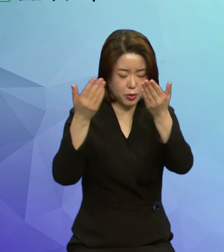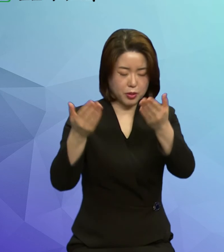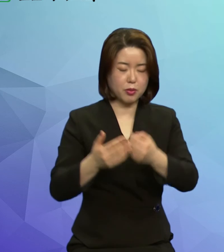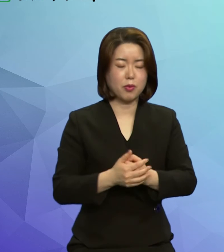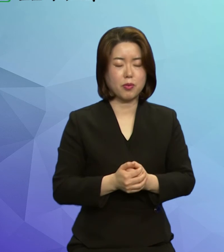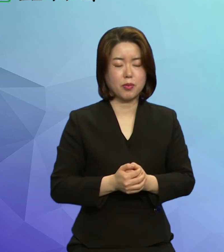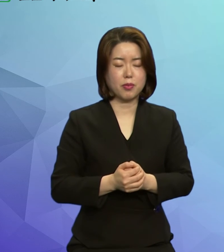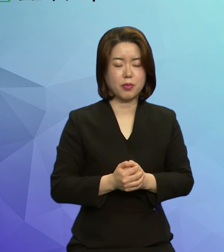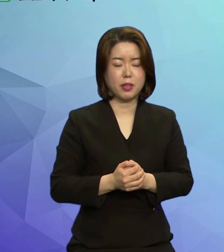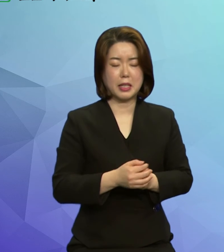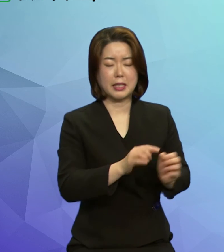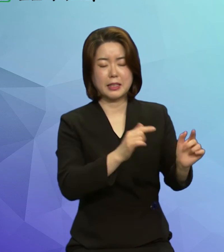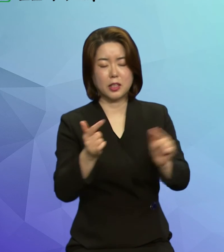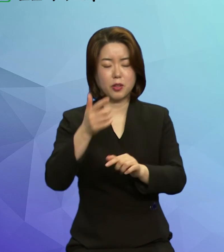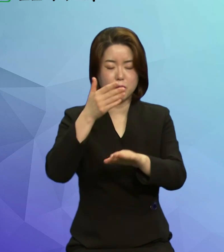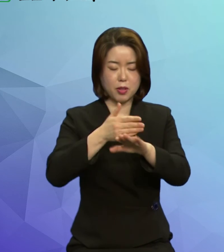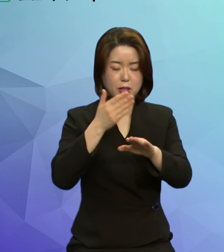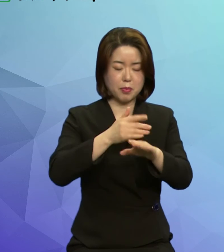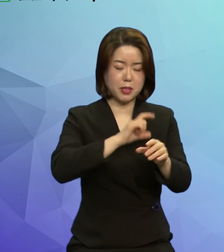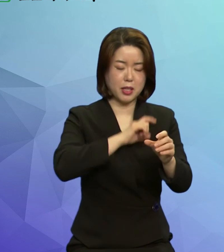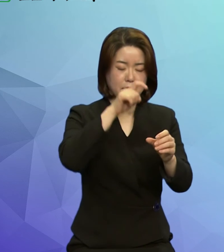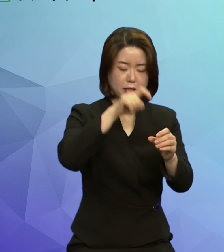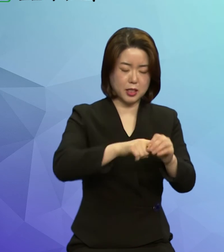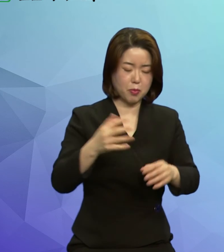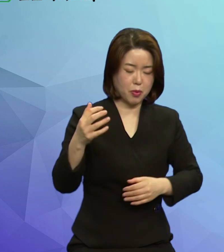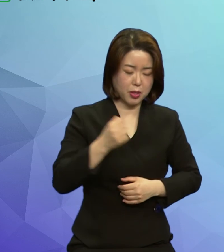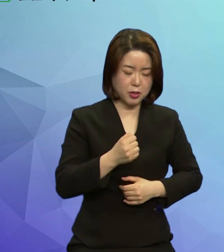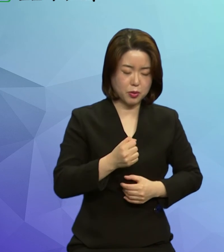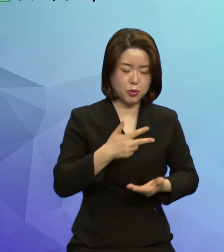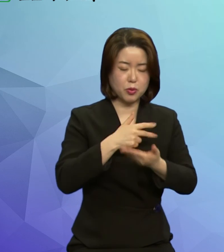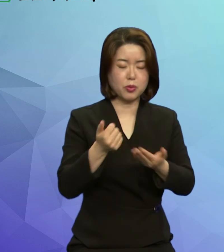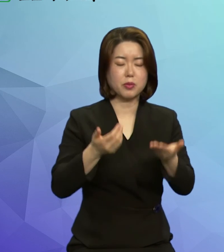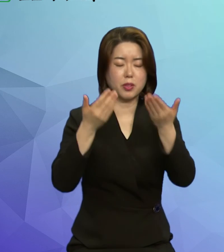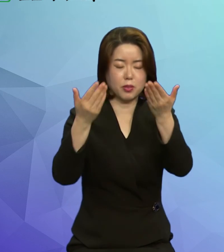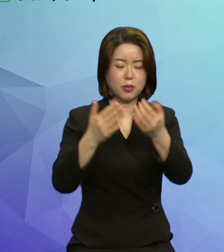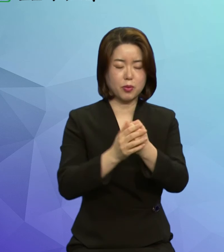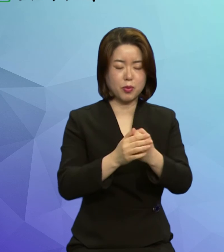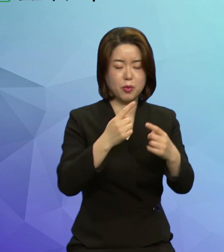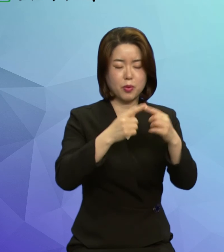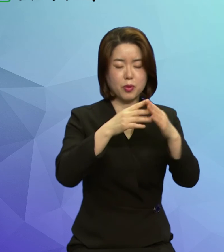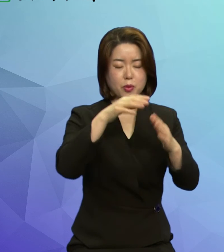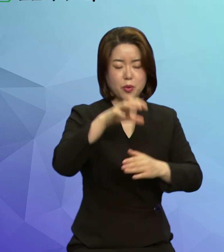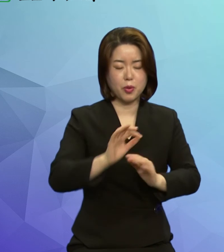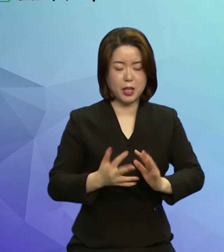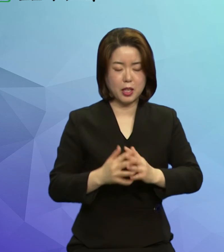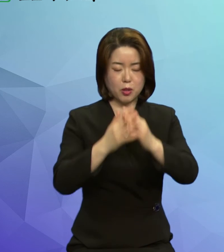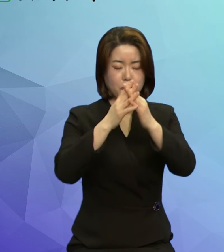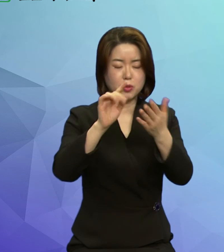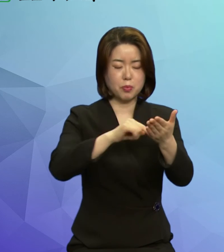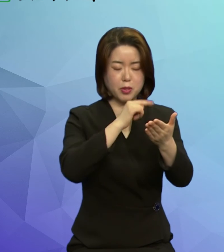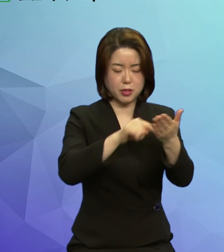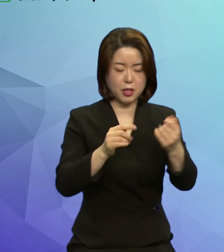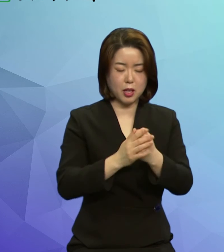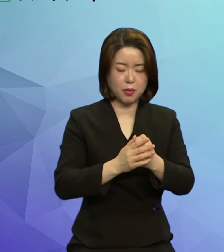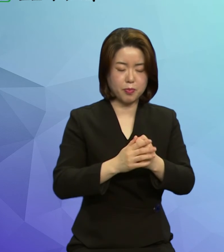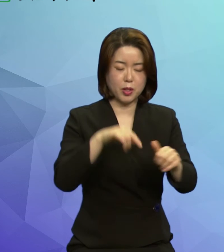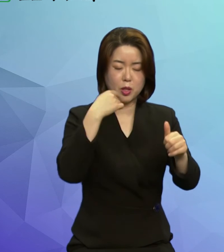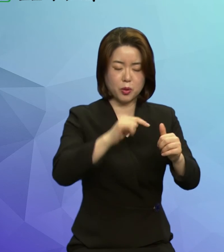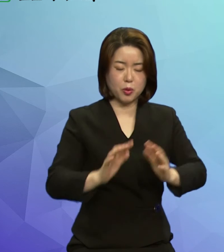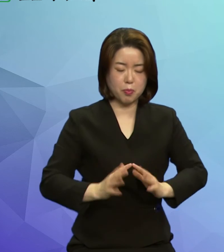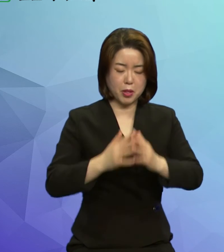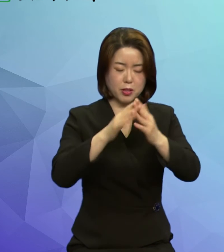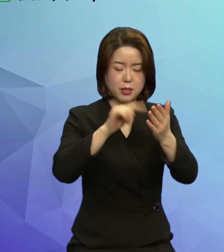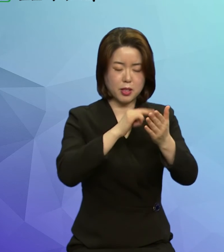드리고 여러 감사의 제목으로 주님께 드리며 교회 건축비 상황과 교육관 건축을